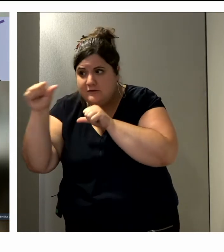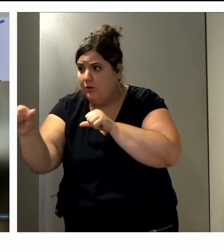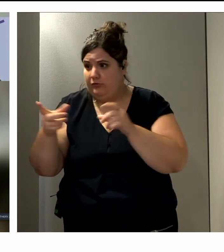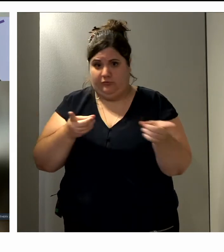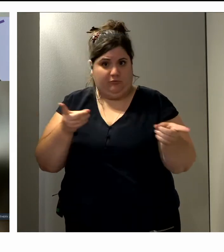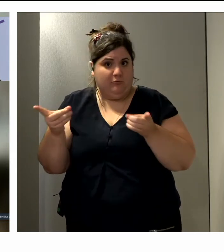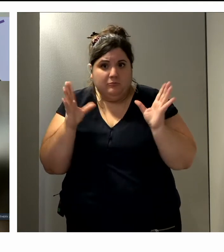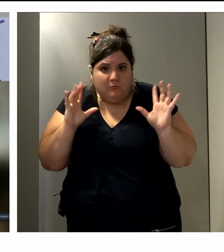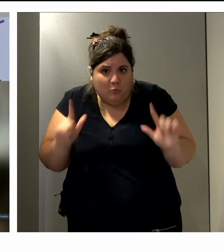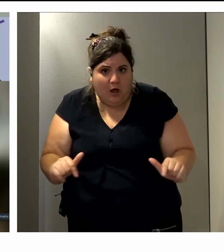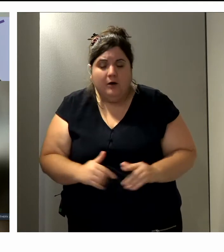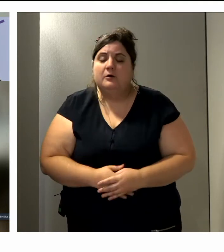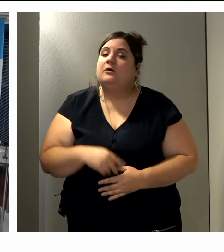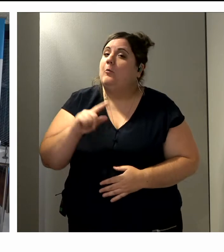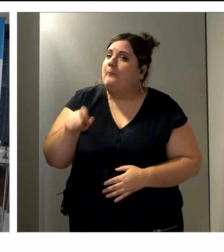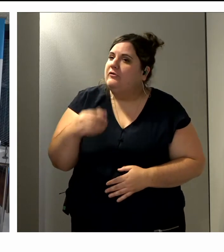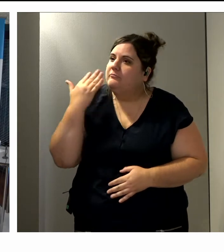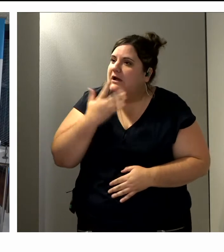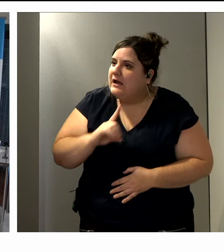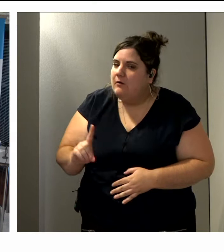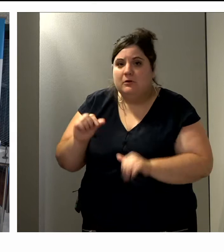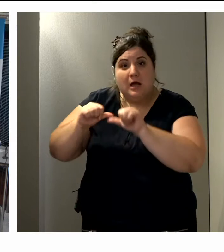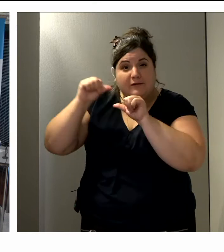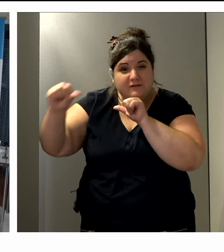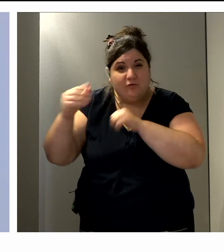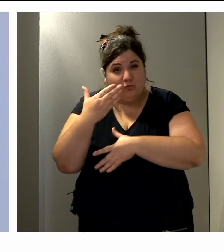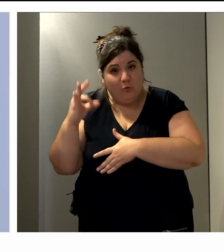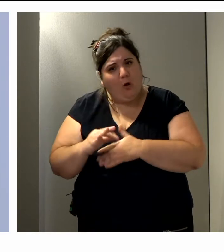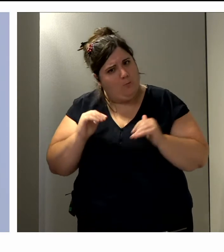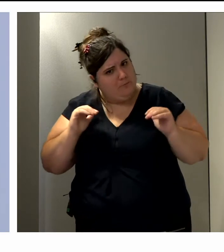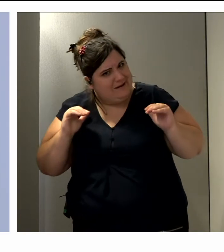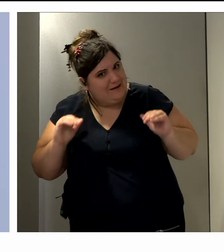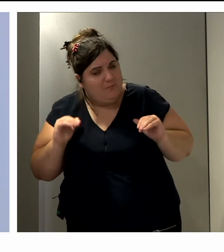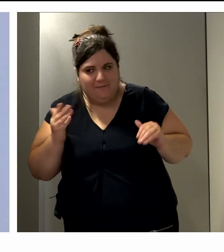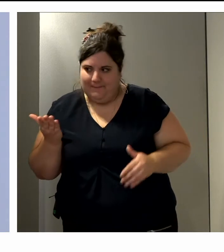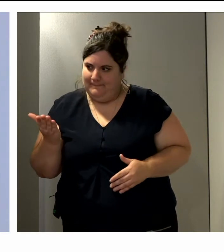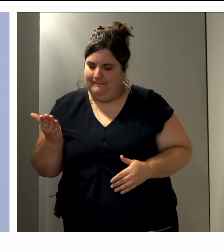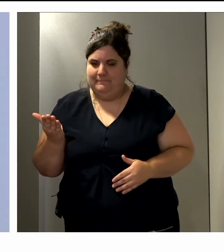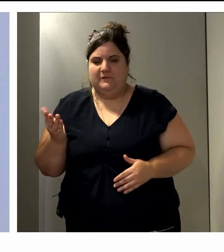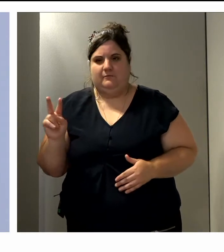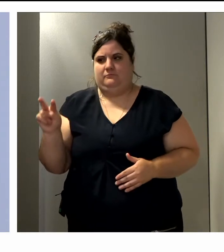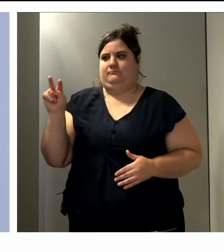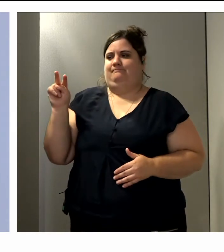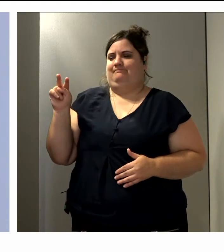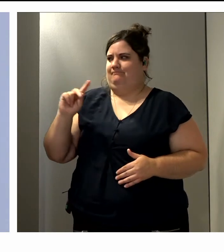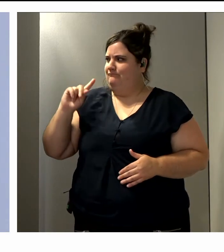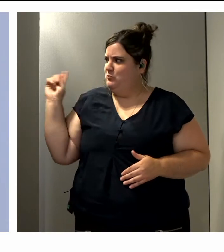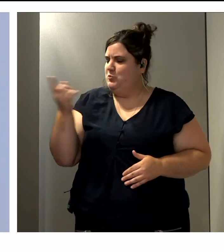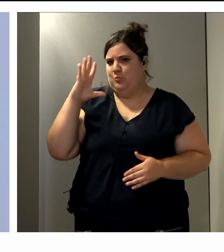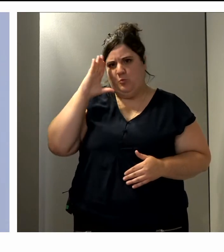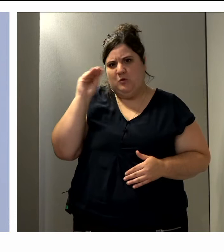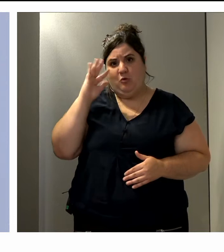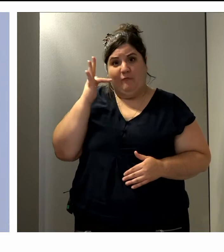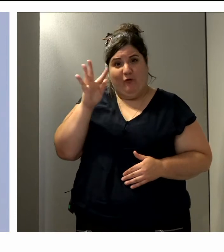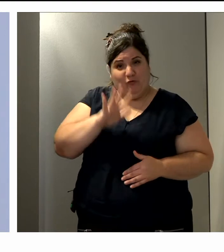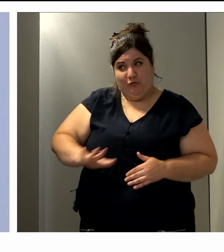c'était désagréable de suivre son parcours à distance, c'est peut-être la première fois que l'ensemble des étudiants en France